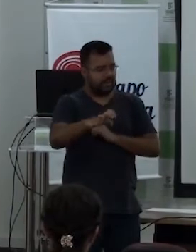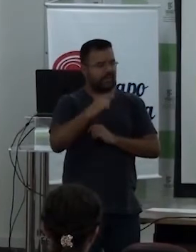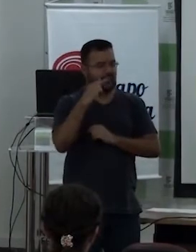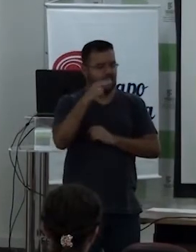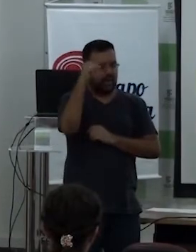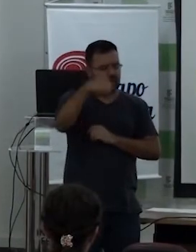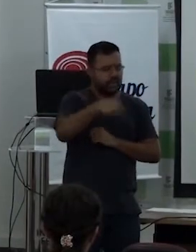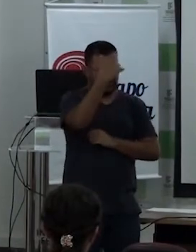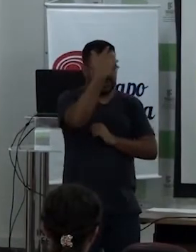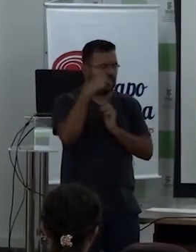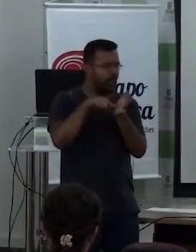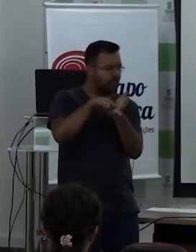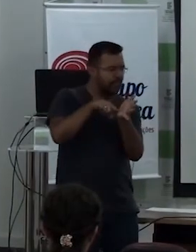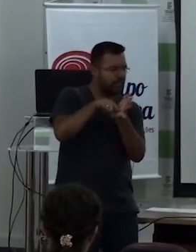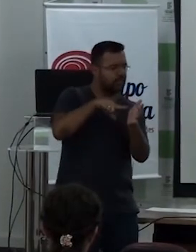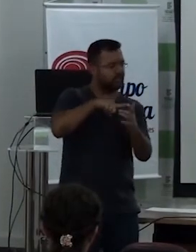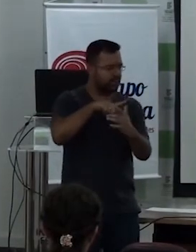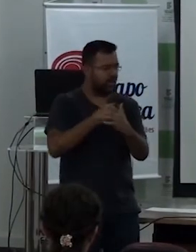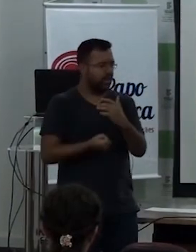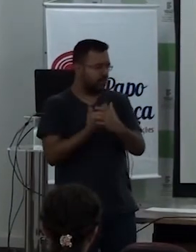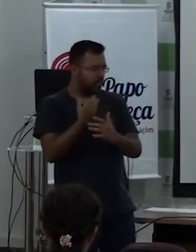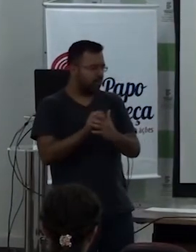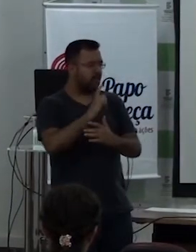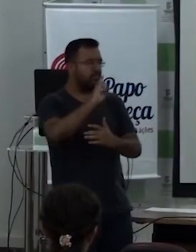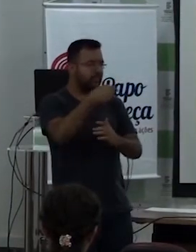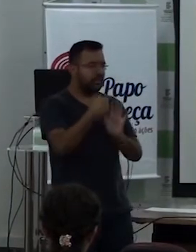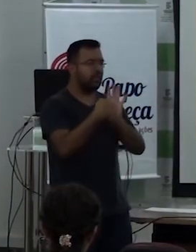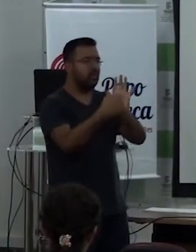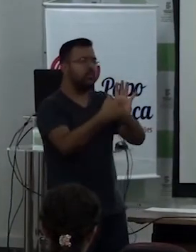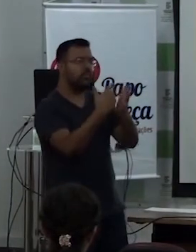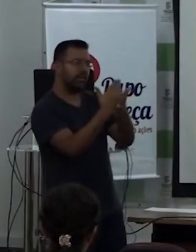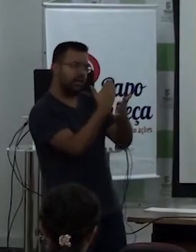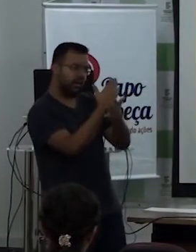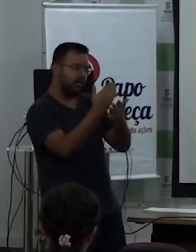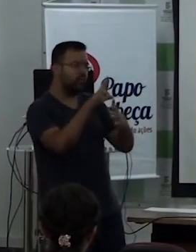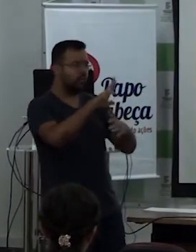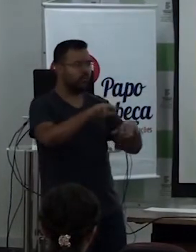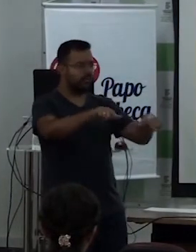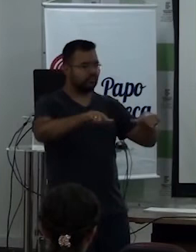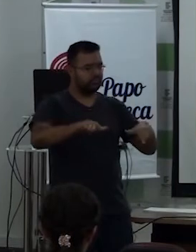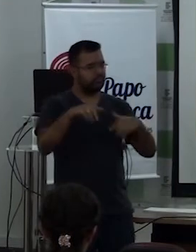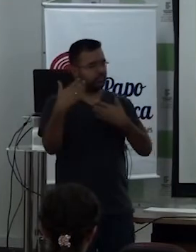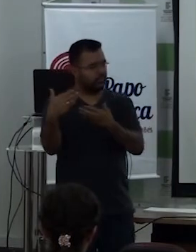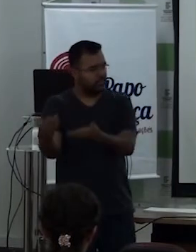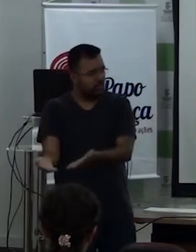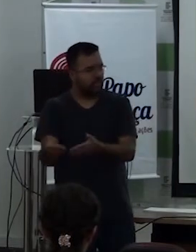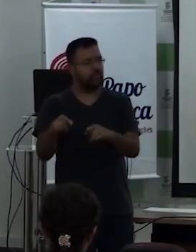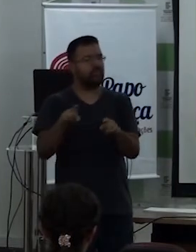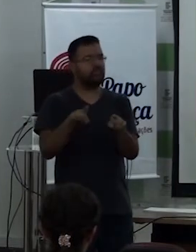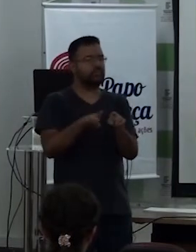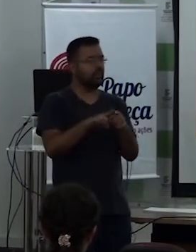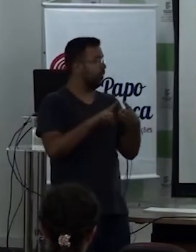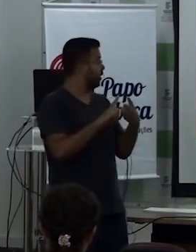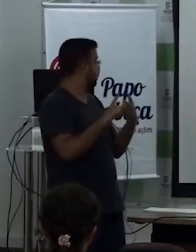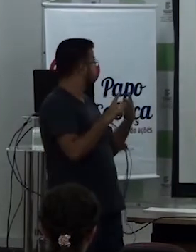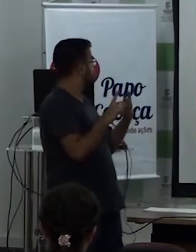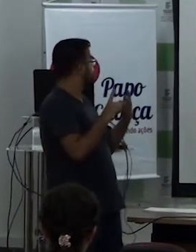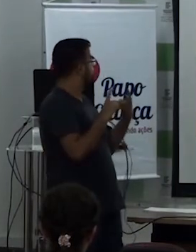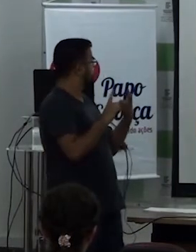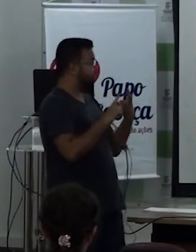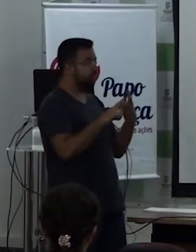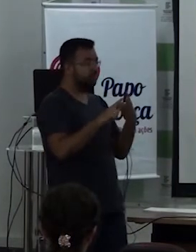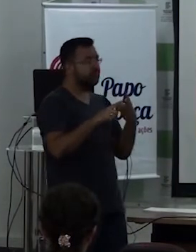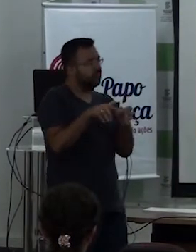nossos pesquisadores, que daqui a pouco a gente vai colocar em destaque, então, alguns, a primeira das pessoas honrosas, recomendações, e aí eu